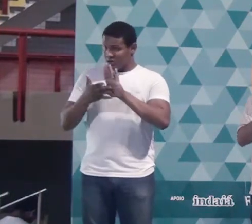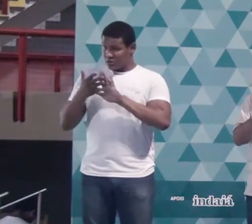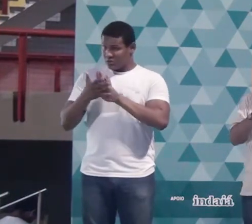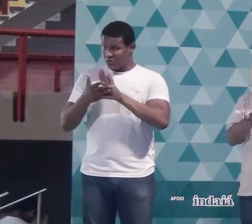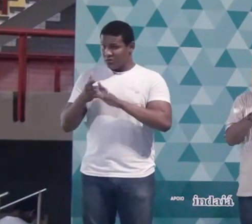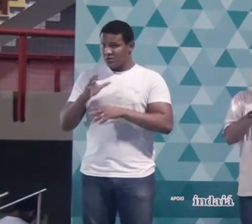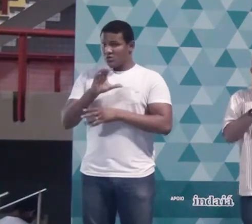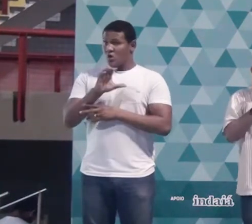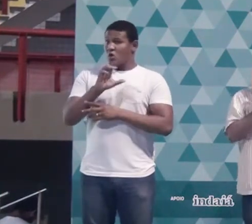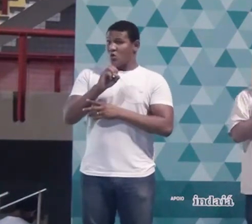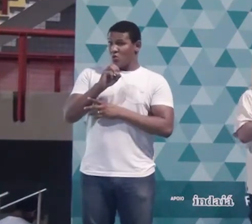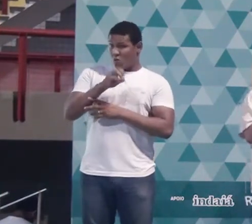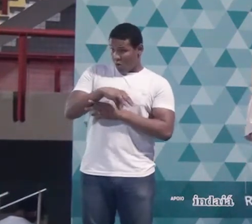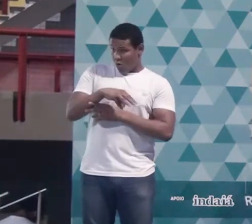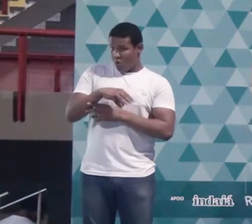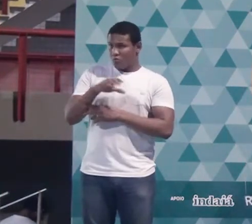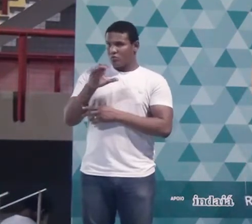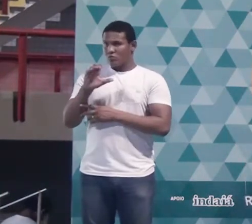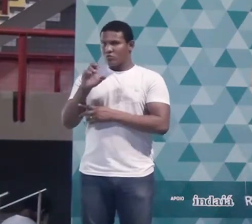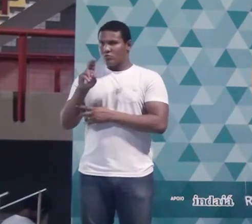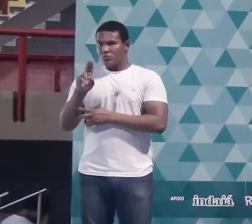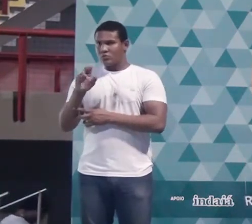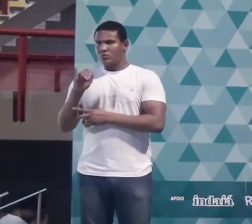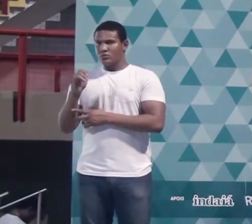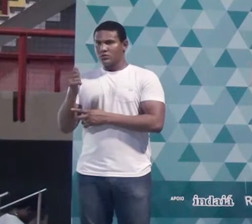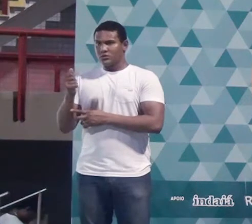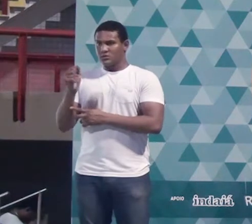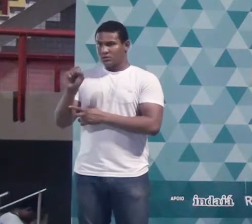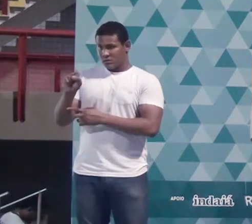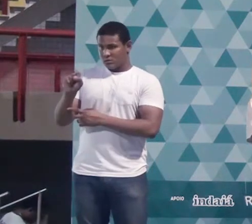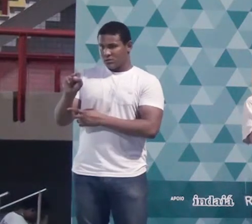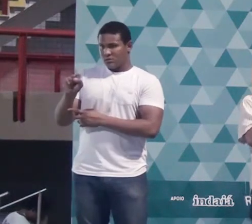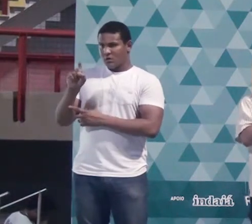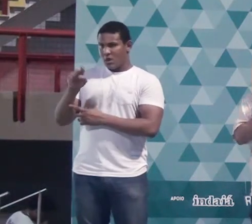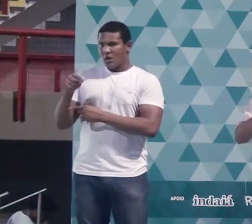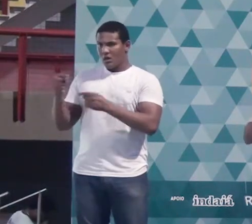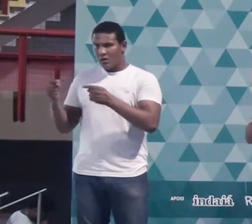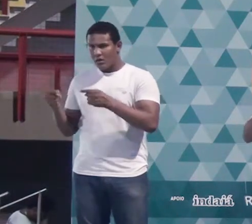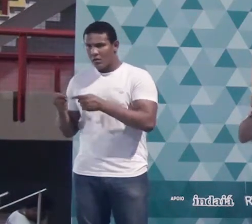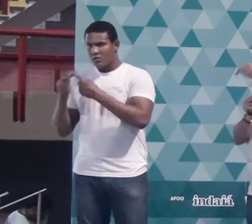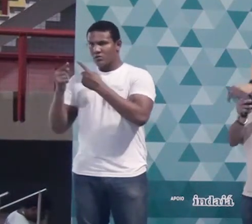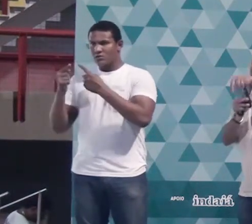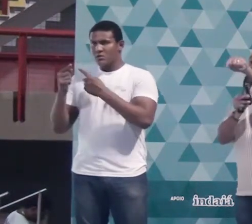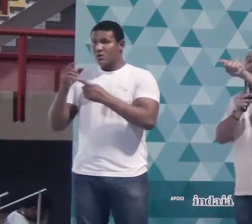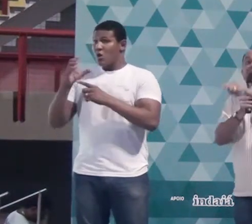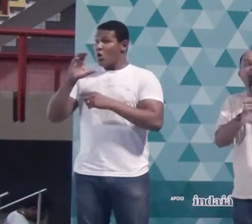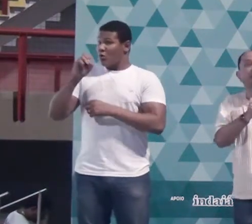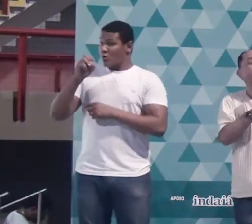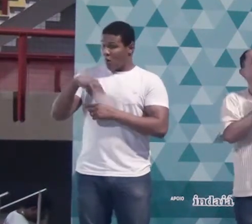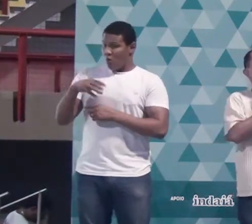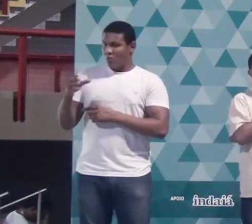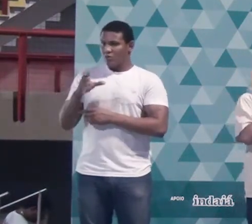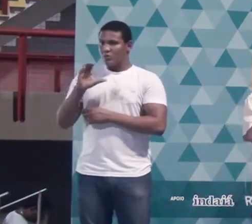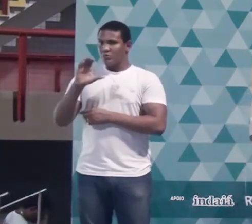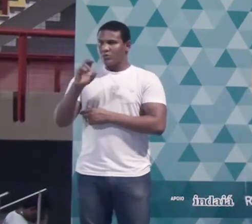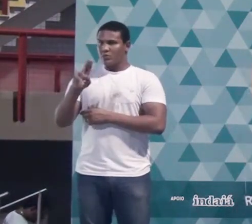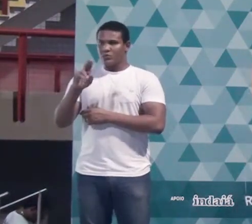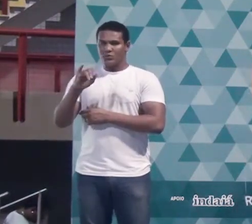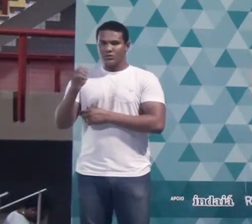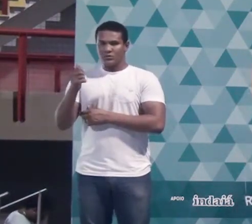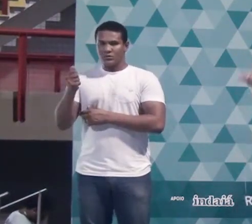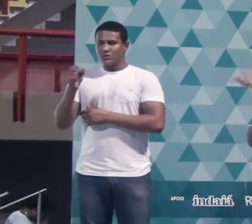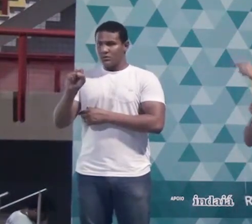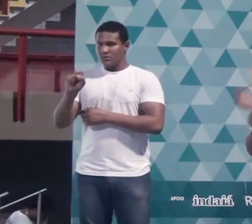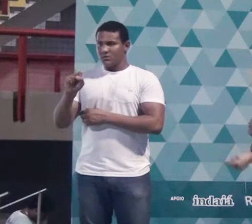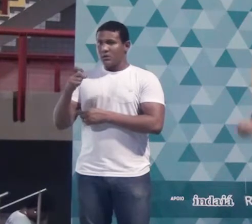cujas ideias os educadores concordam é de Paulo Freire. Com cujas ideias os educadores concordam,